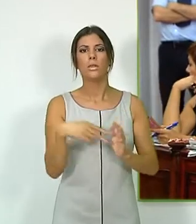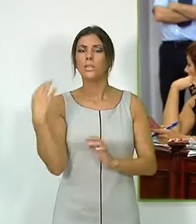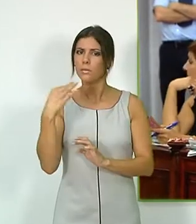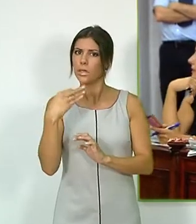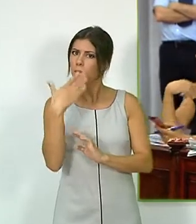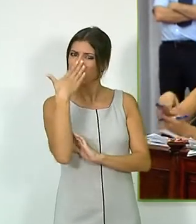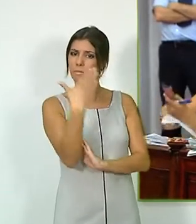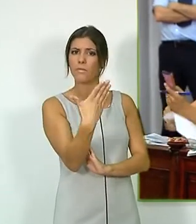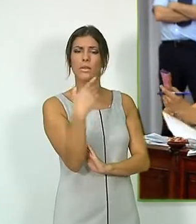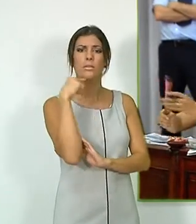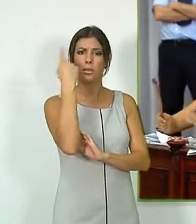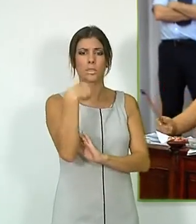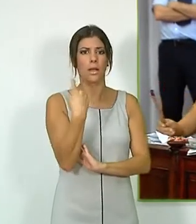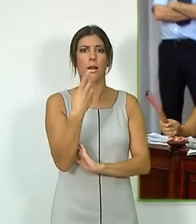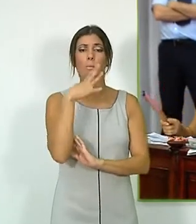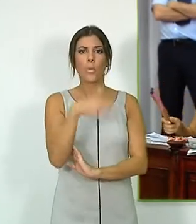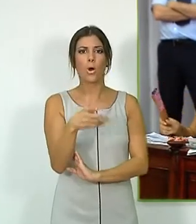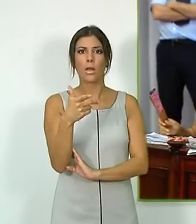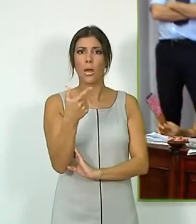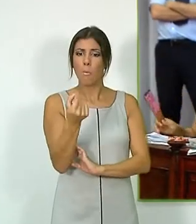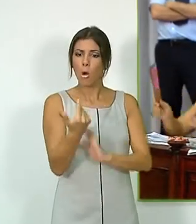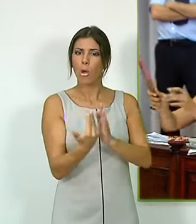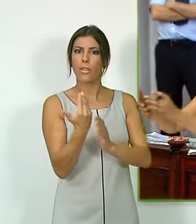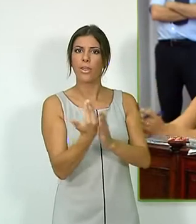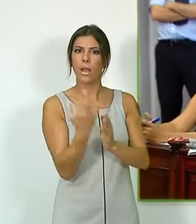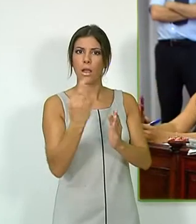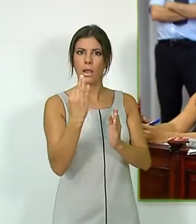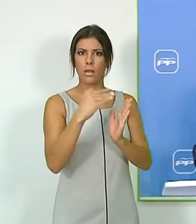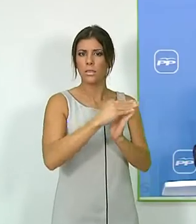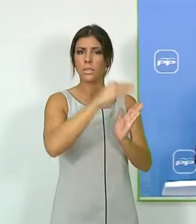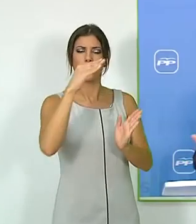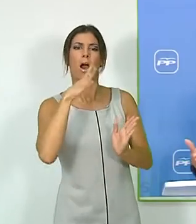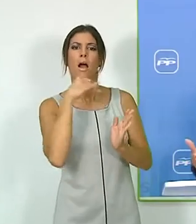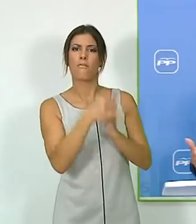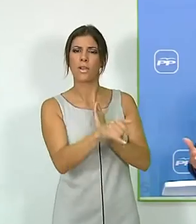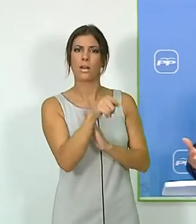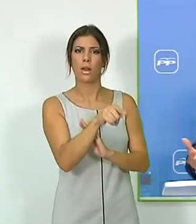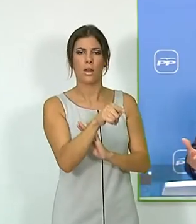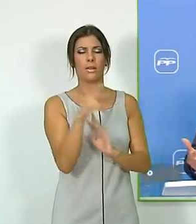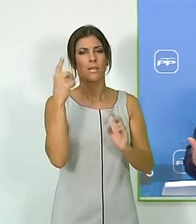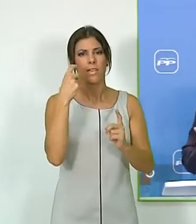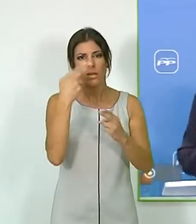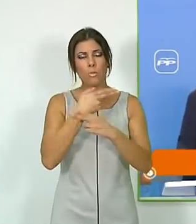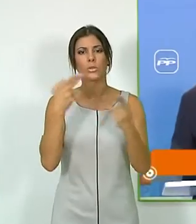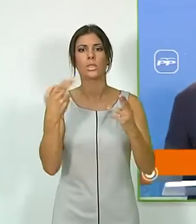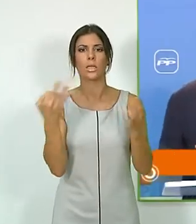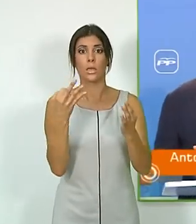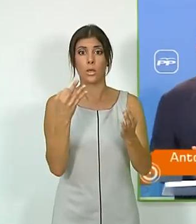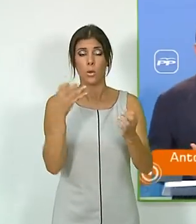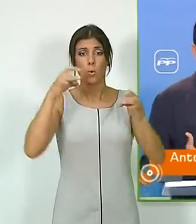la verdad de una candidata que ha tardado muy pocos días en saltarle escándalo y en